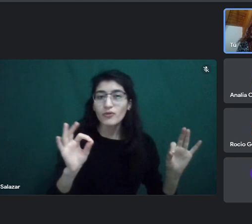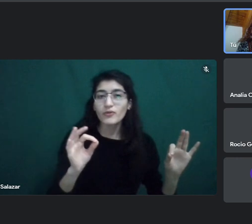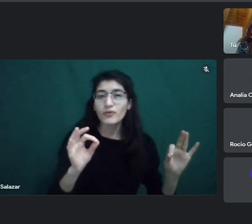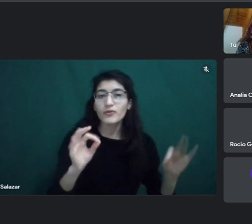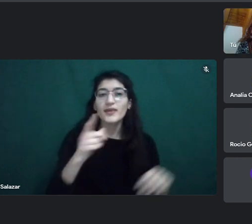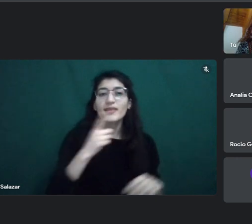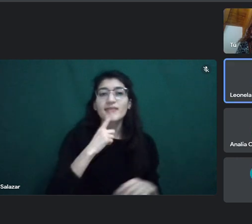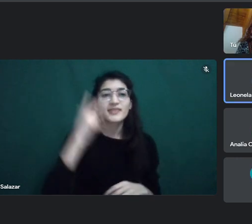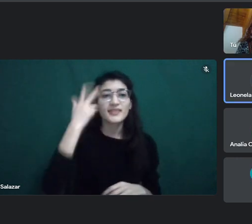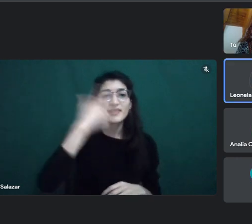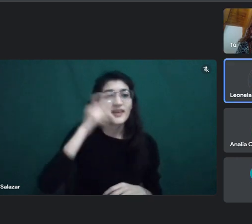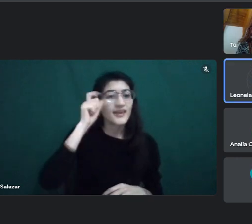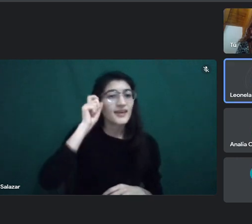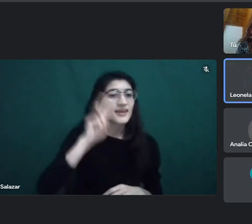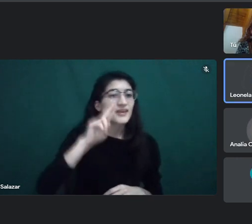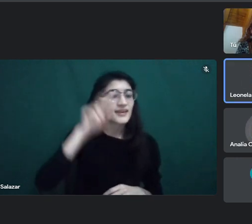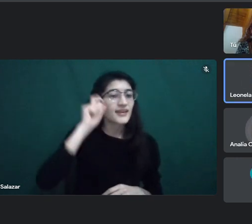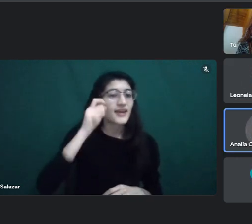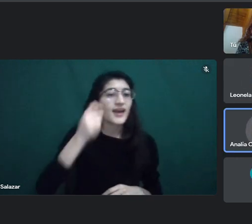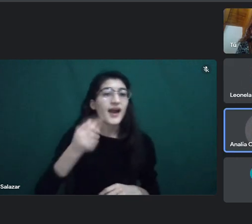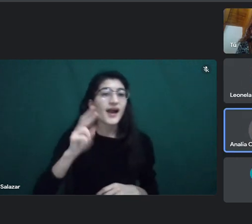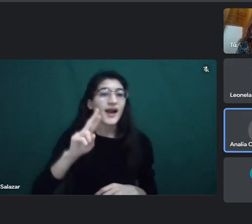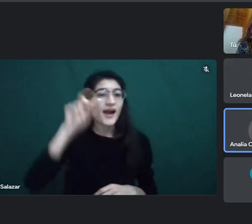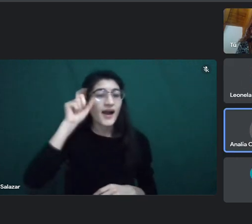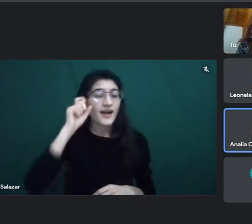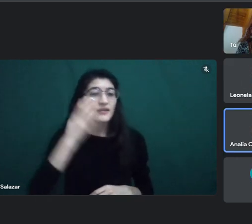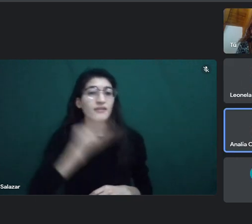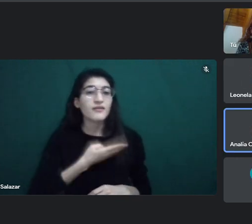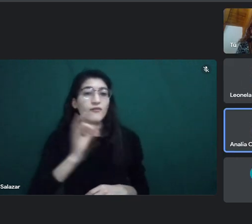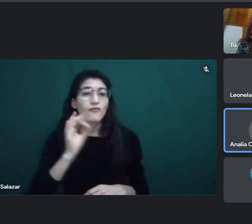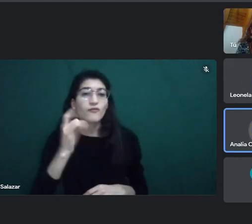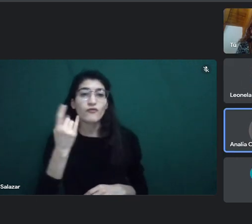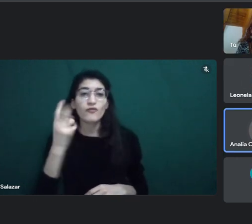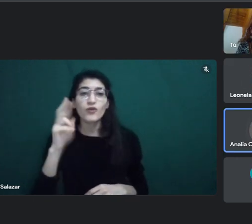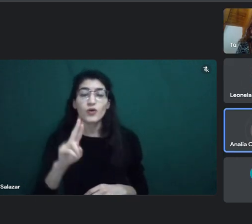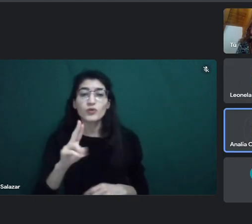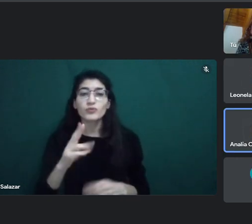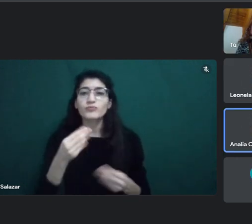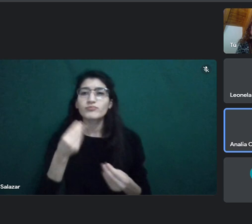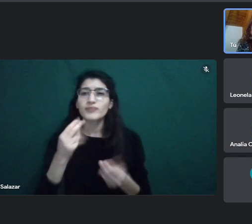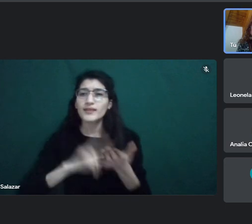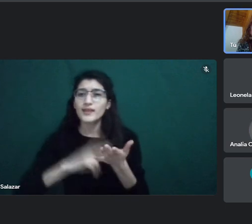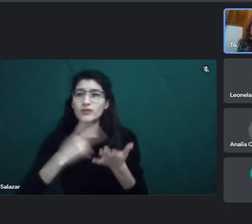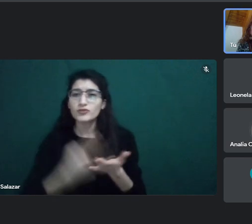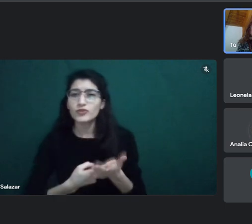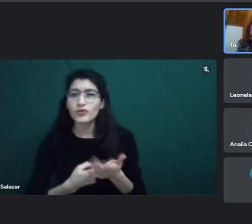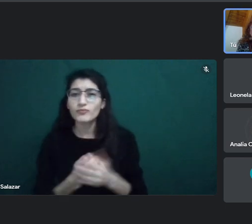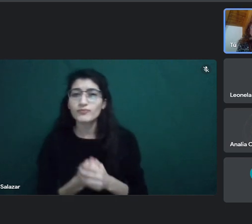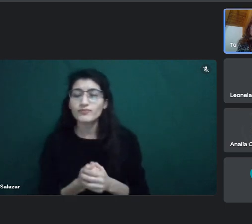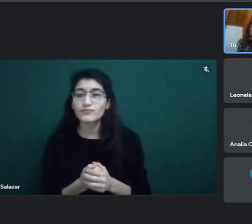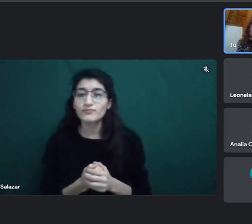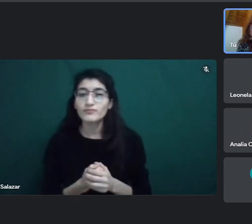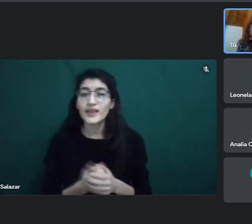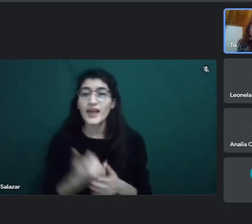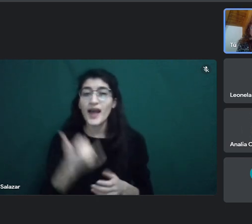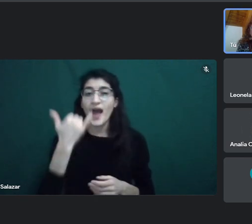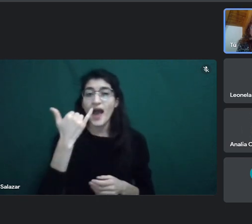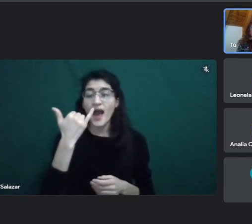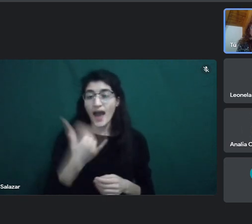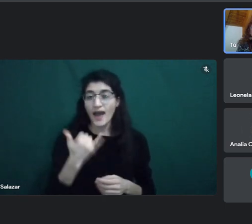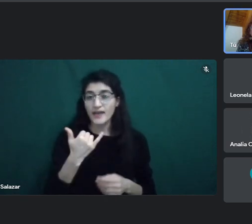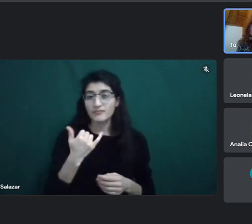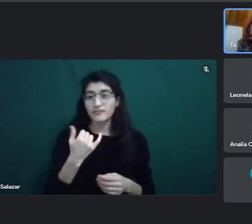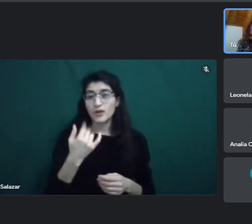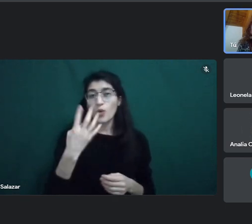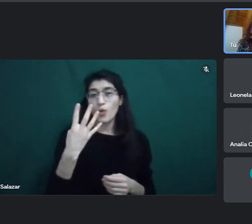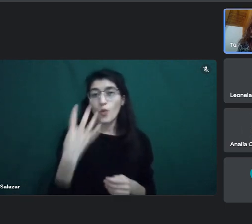Hay cuatro pasos. Bien. Hay cuatro pasos. Bien. Acá me faltó need, que también sería celeste, me